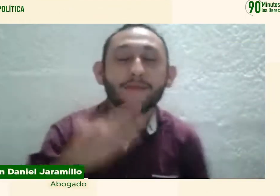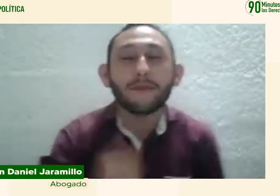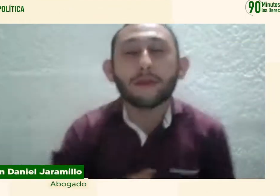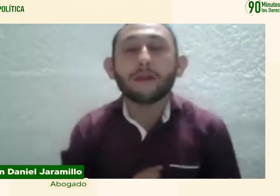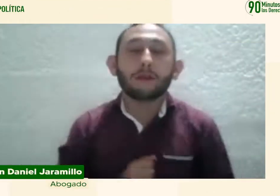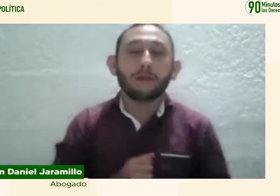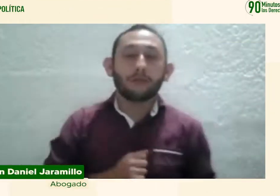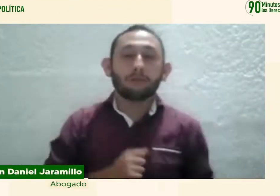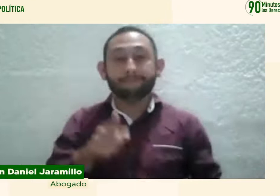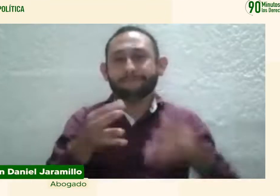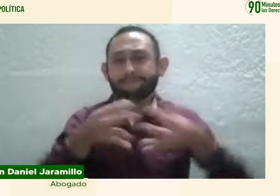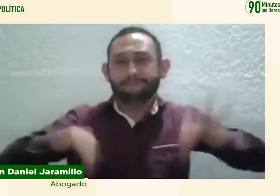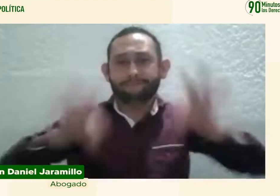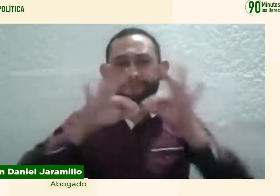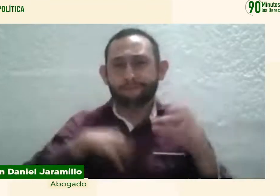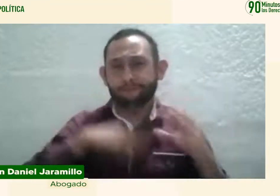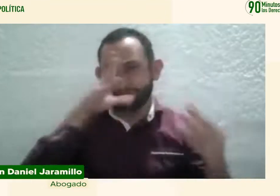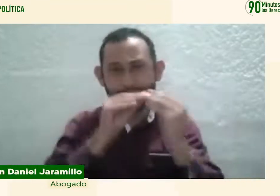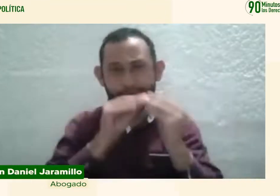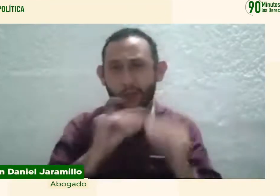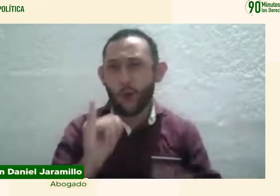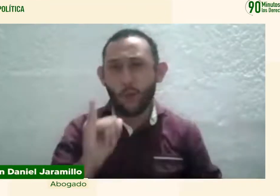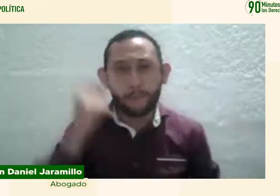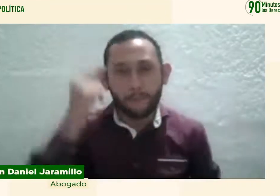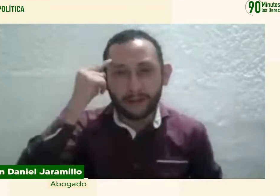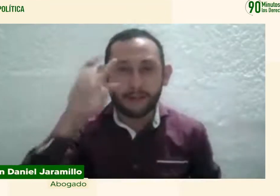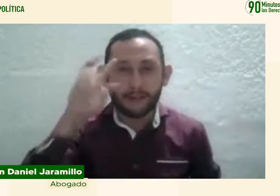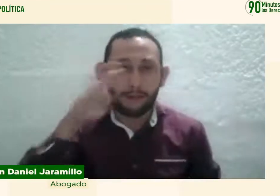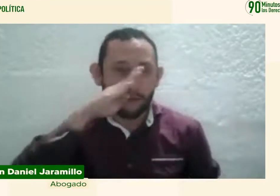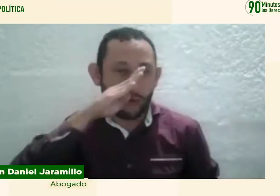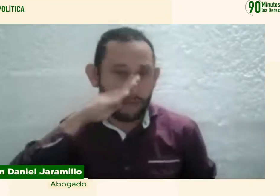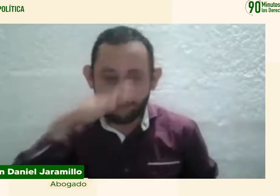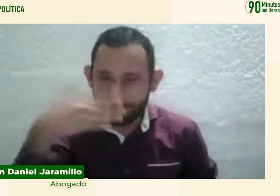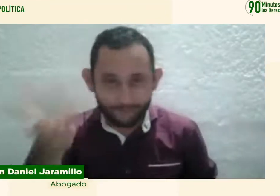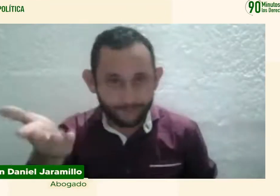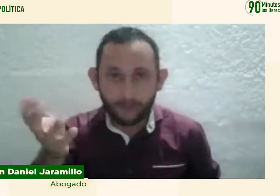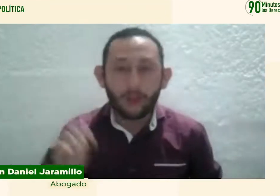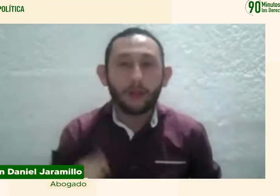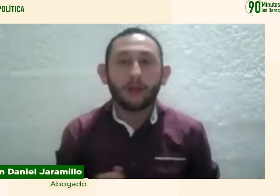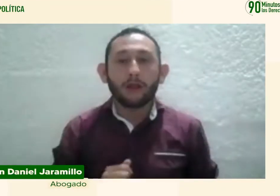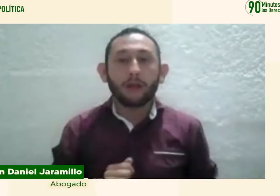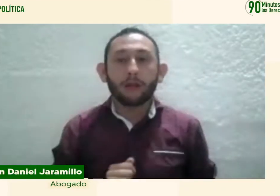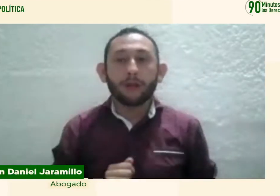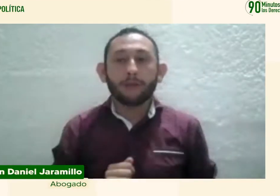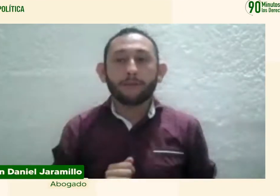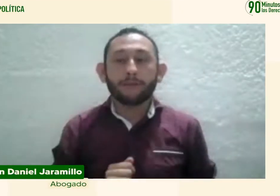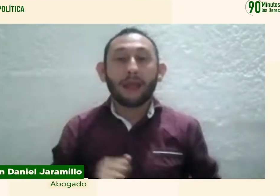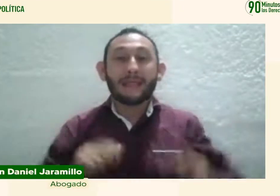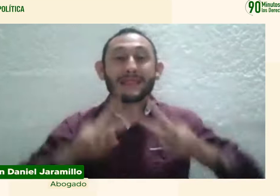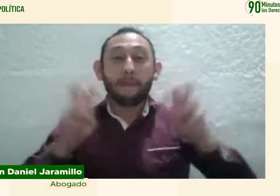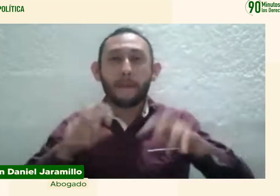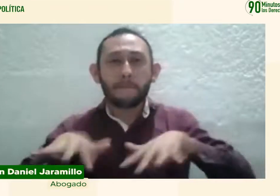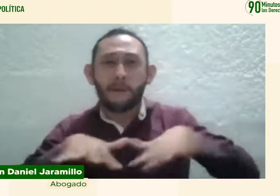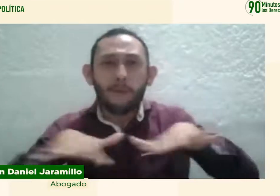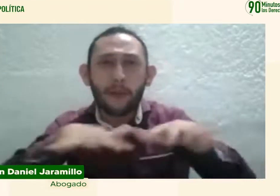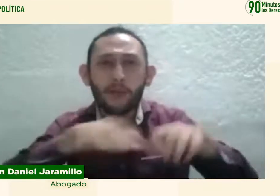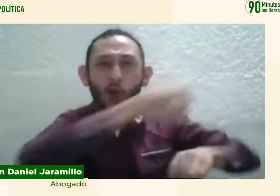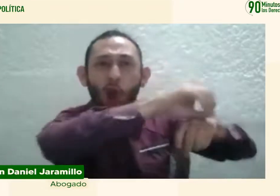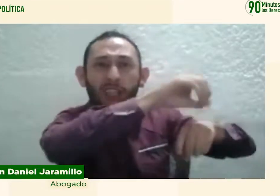gracias lo que hablan es importante si totalmente de acuerdo con lo que dice omar